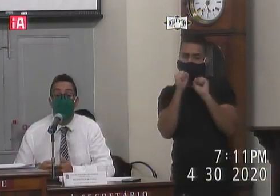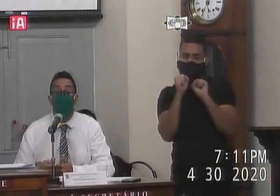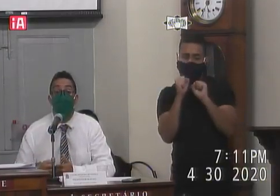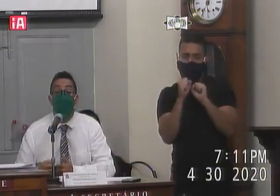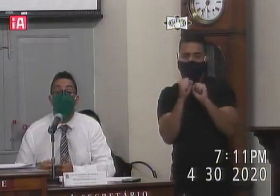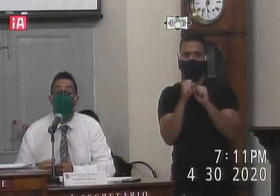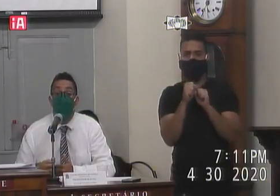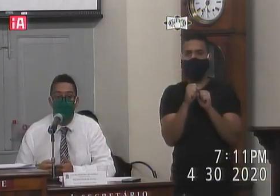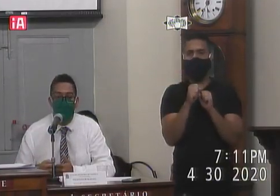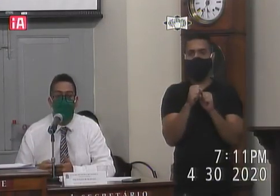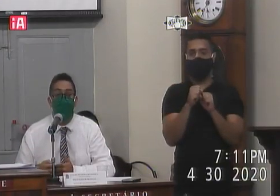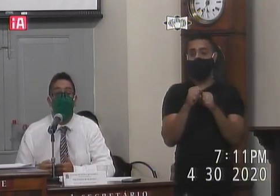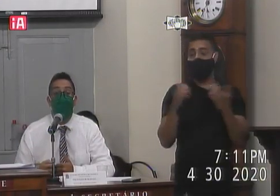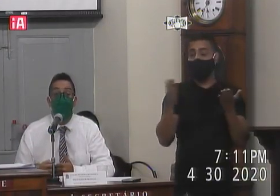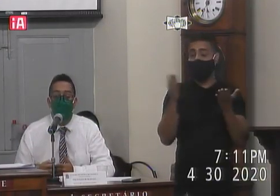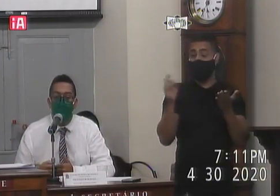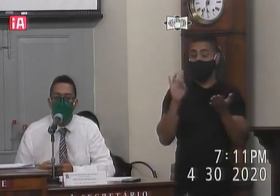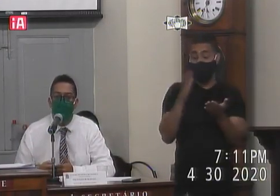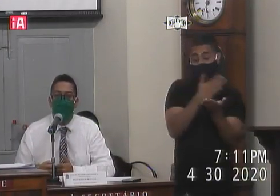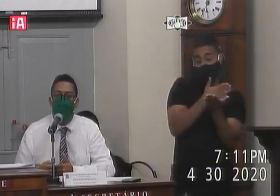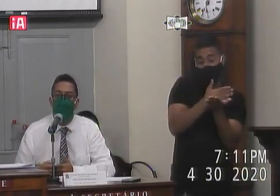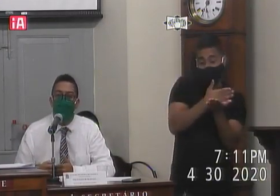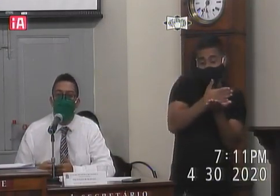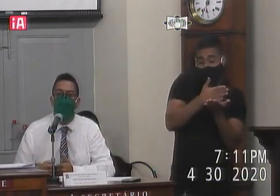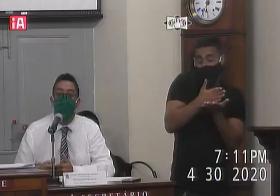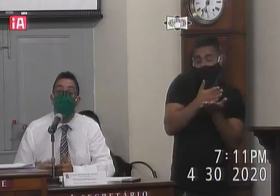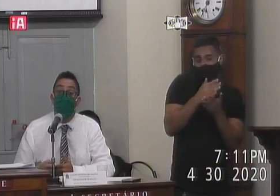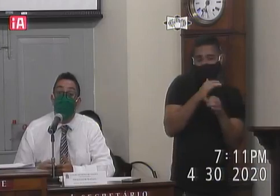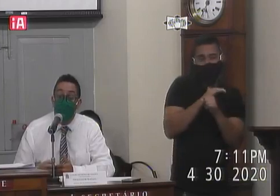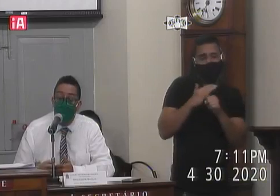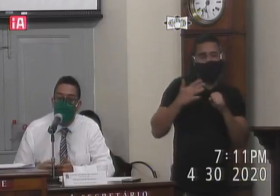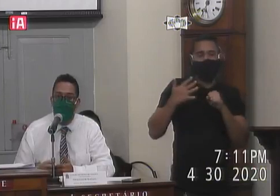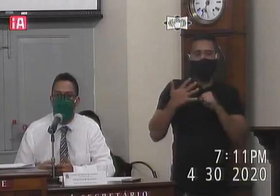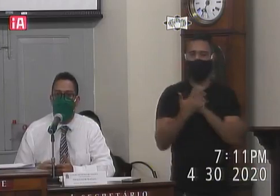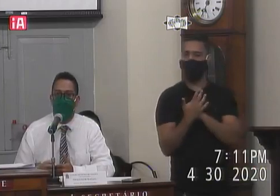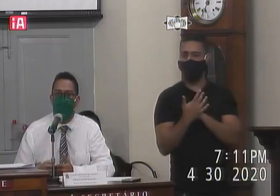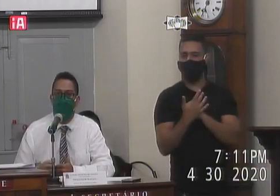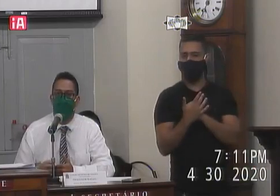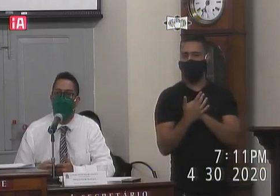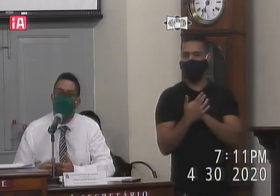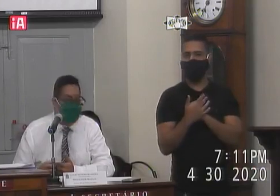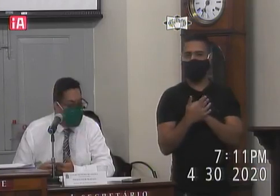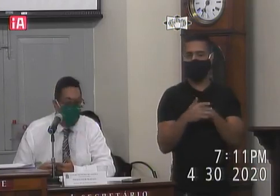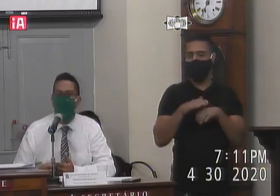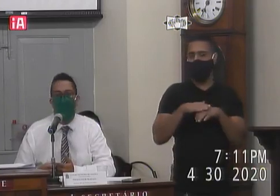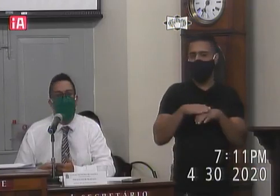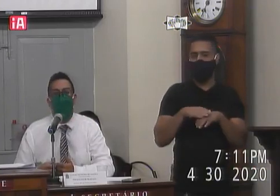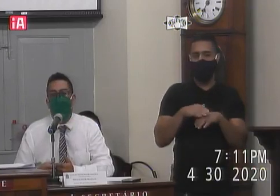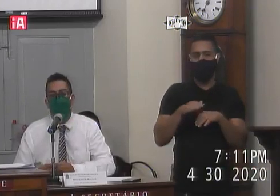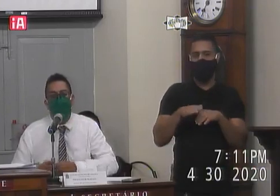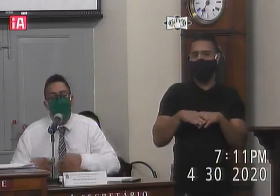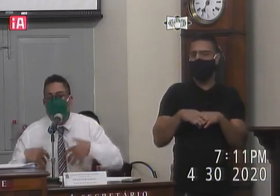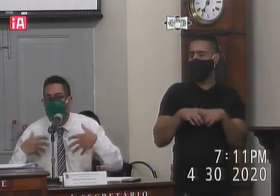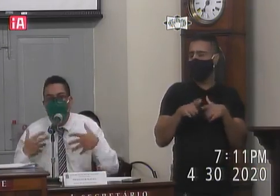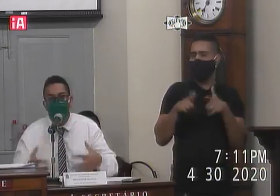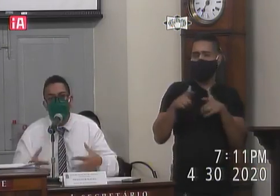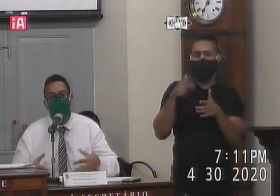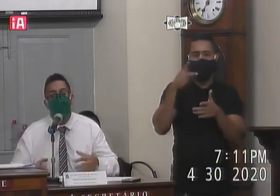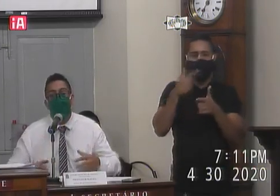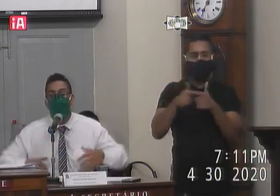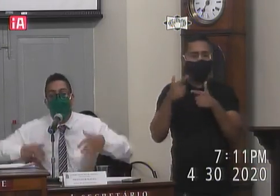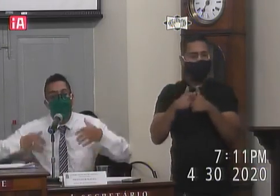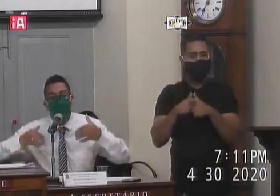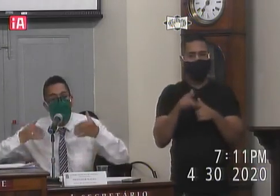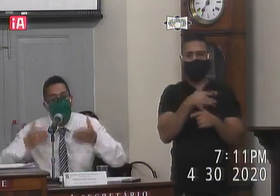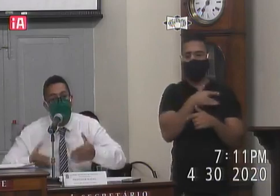Nós estamos só no começo da maior crise de saúde pública da história do Brasil. Não é você criar fato